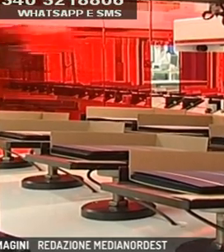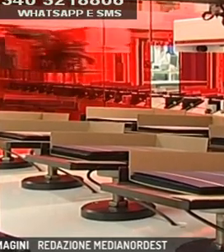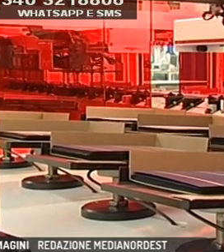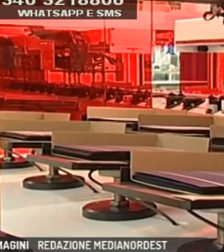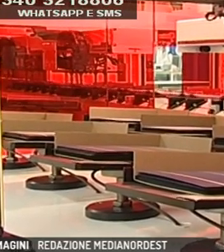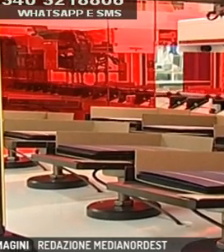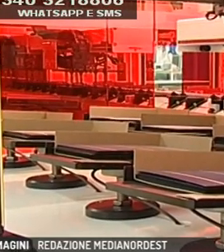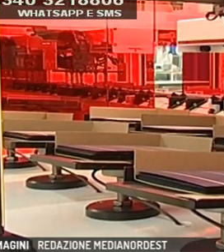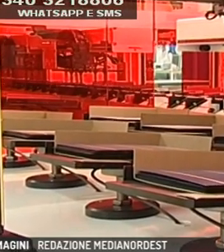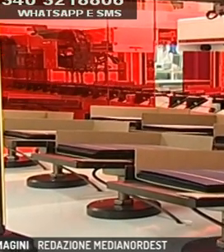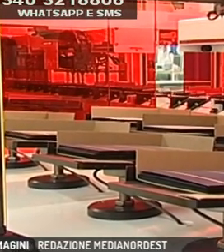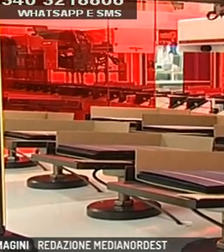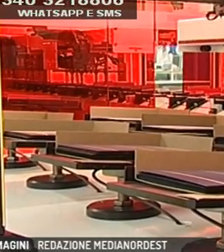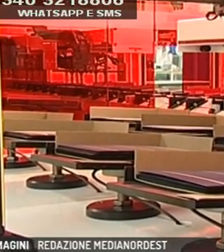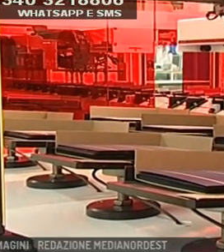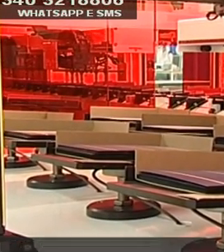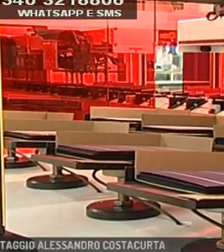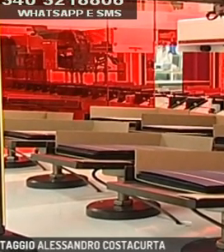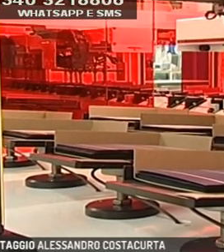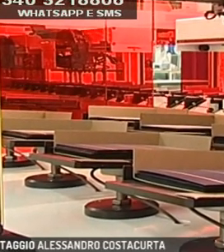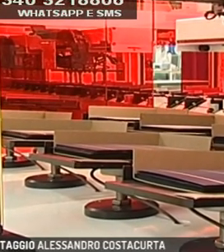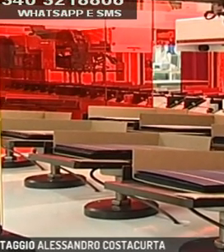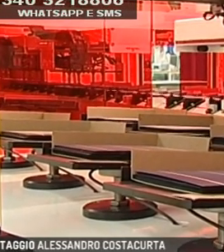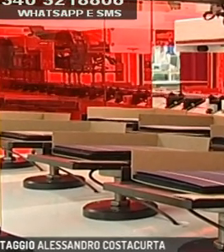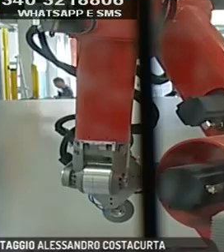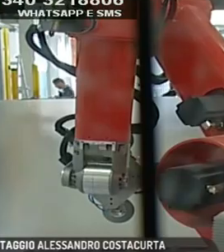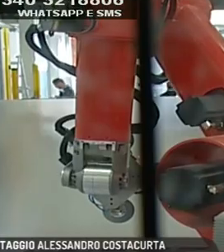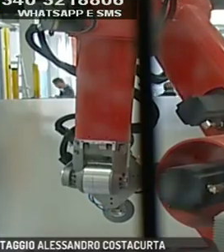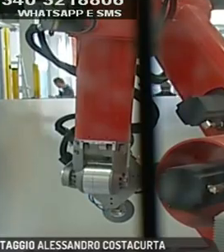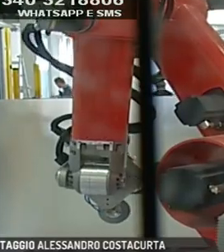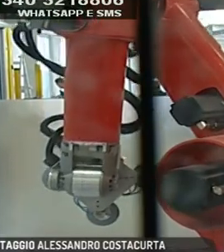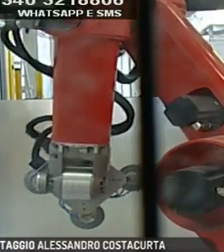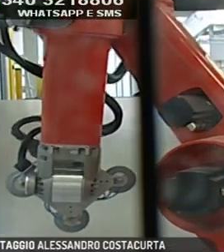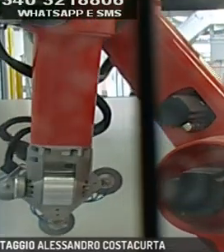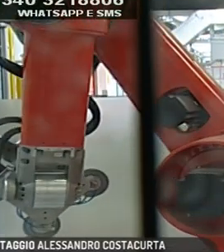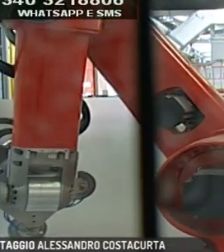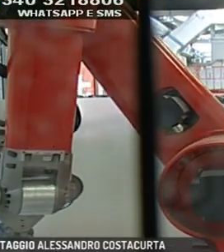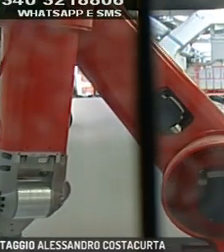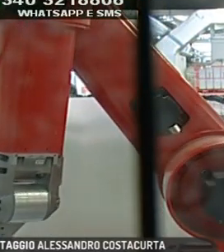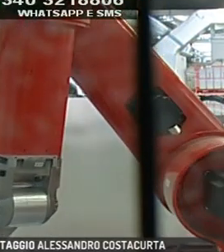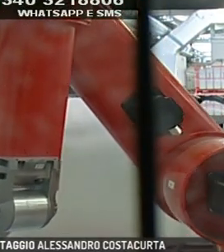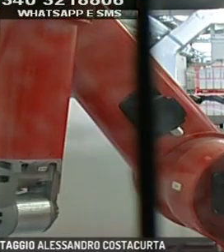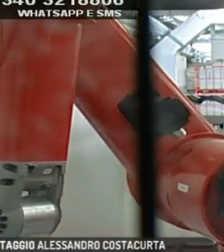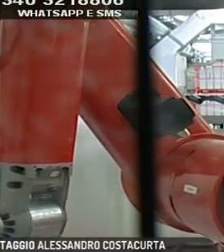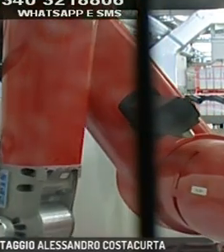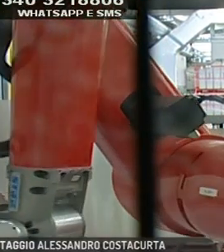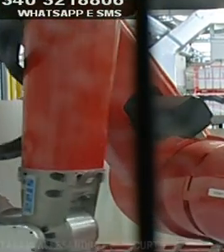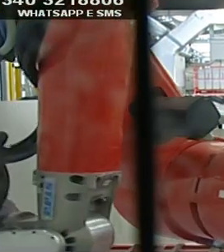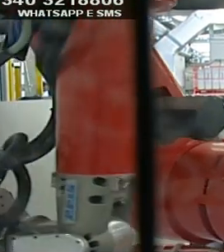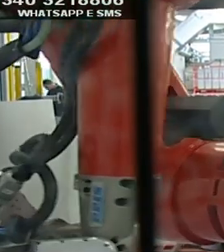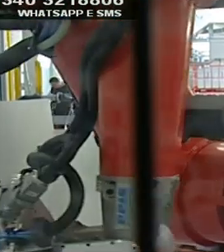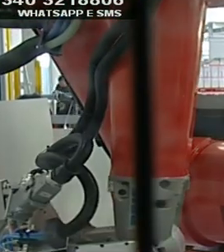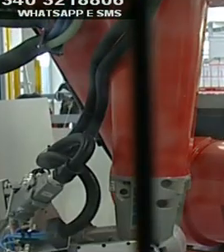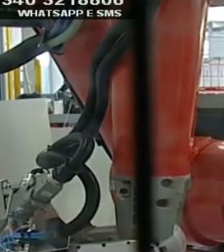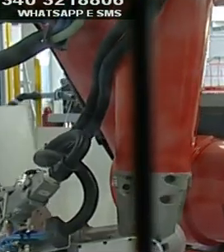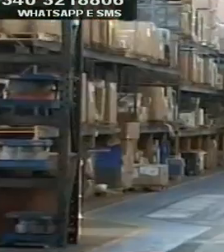delle numerose richieste di cittadini in difficoltà per la mancata erogazione della cassa integrazione, lungaggini che derivano dall'adozione